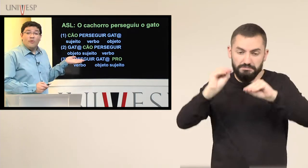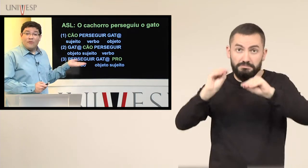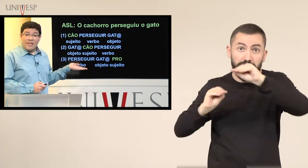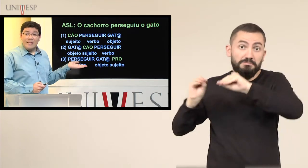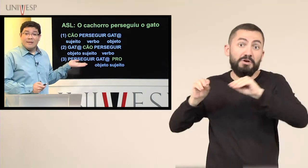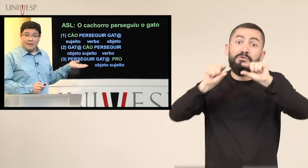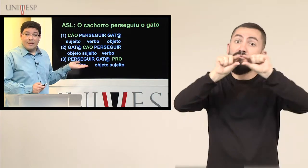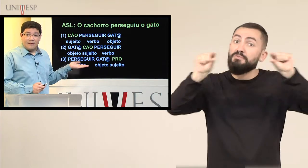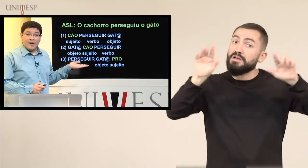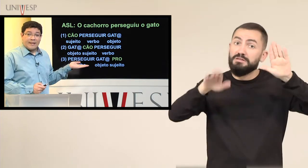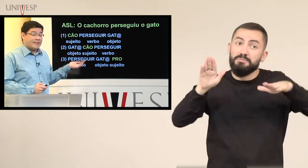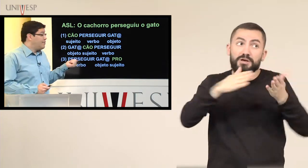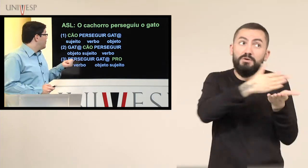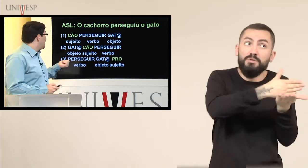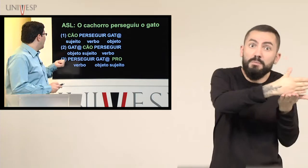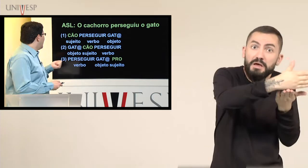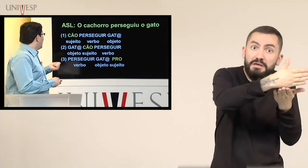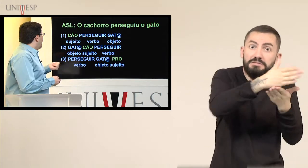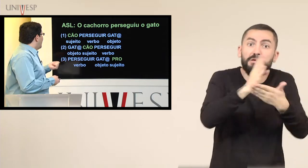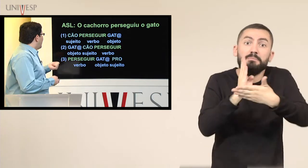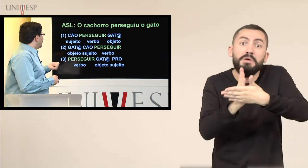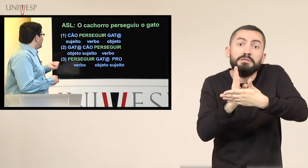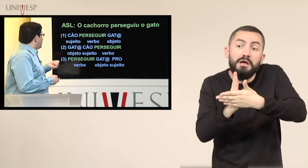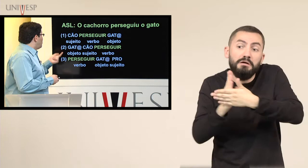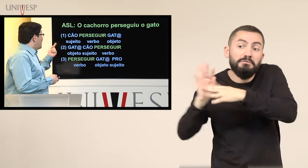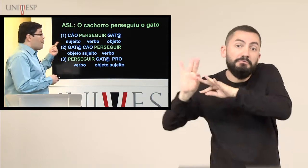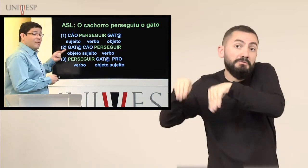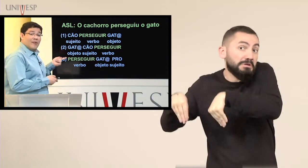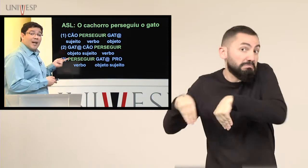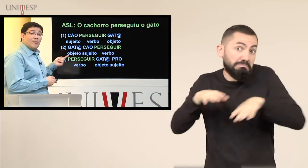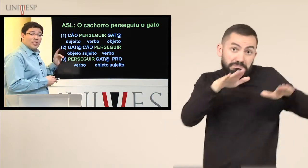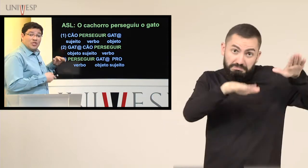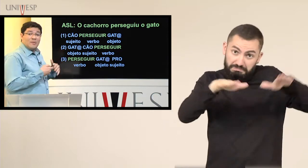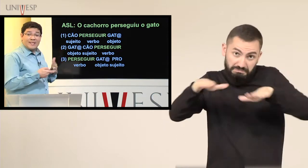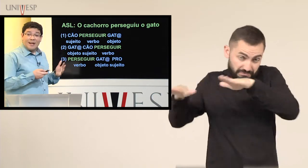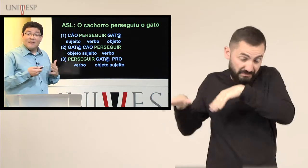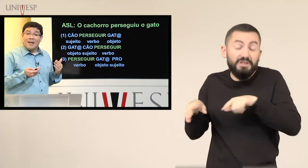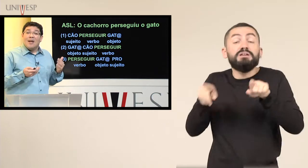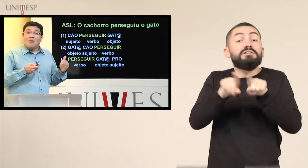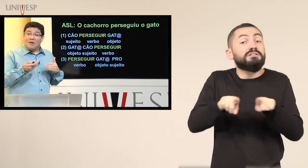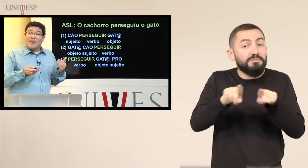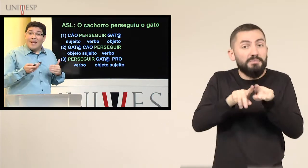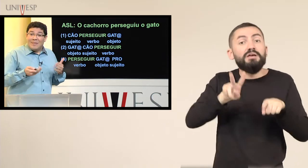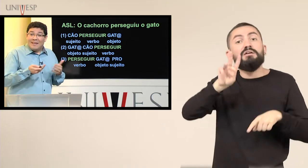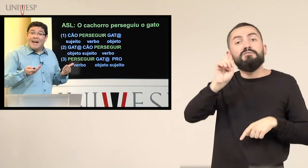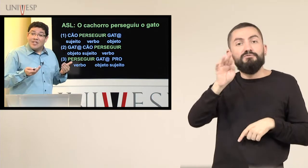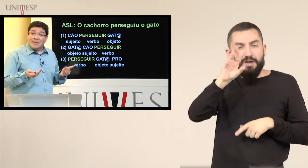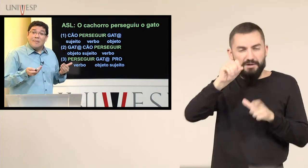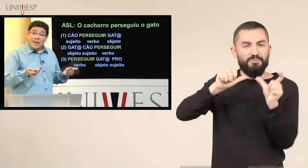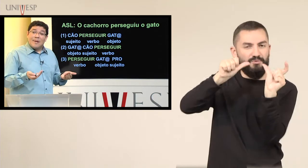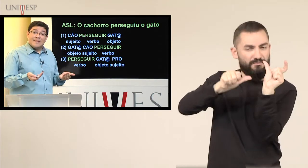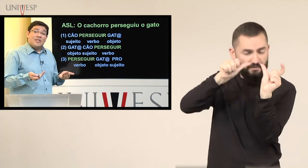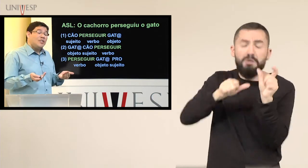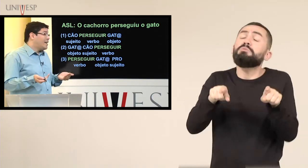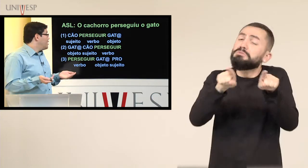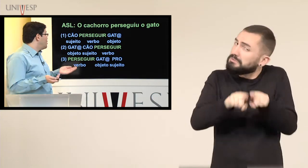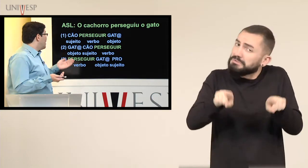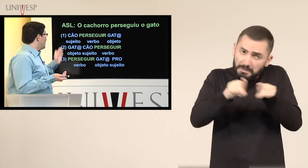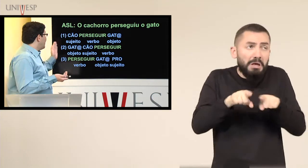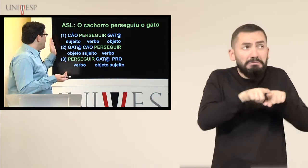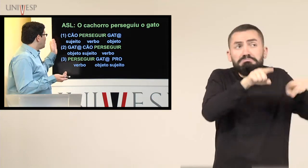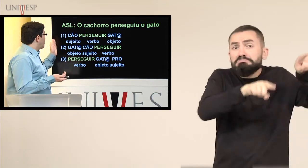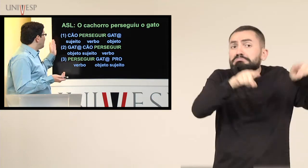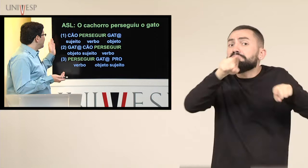ou no fim da frase, né? Se a gente olhar para o verbo, a gente observa uma variabilidade também bastante